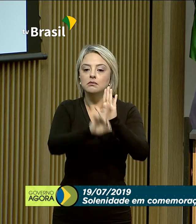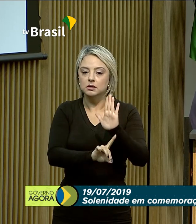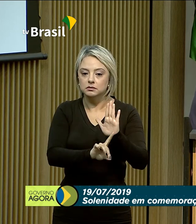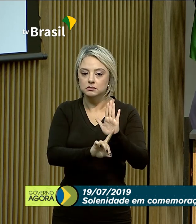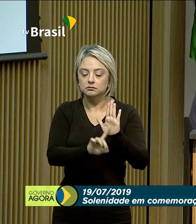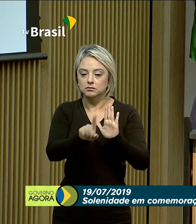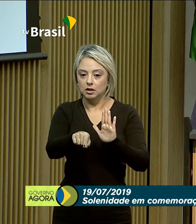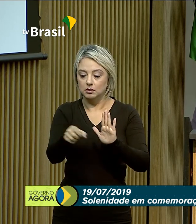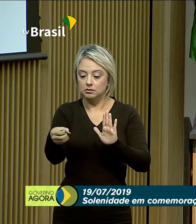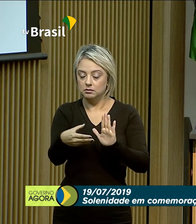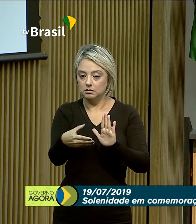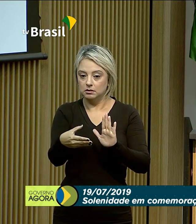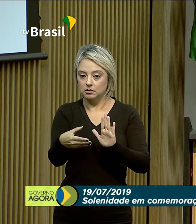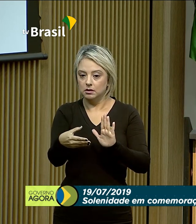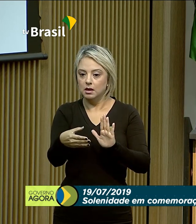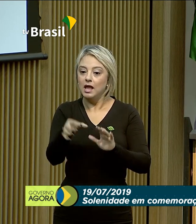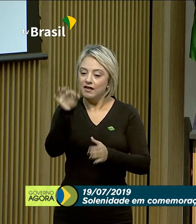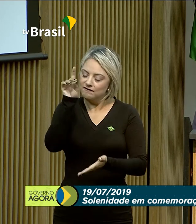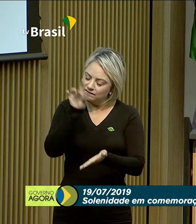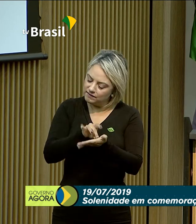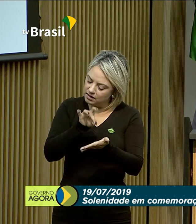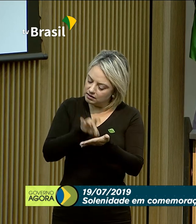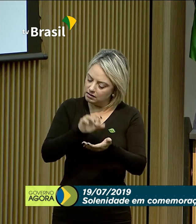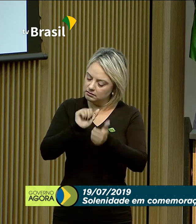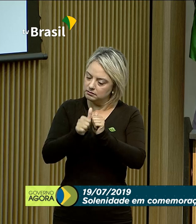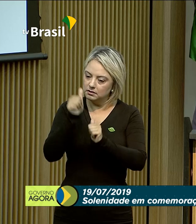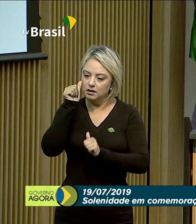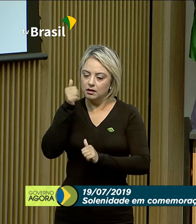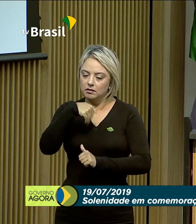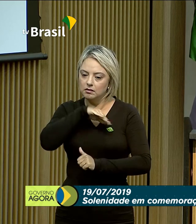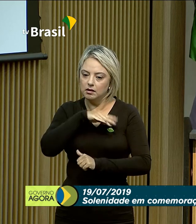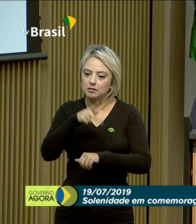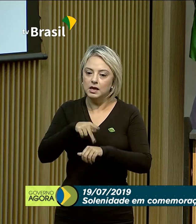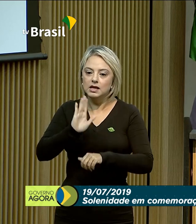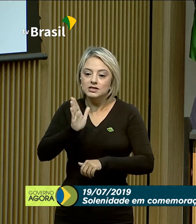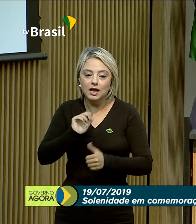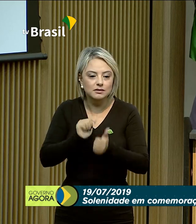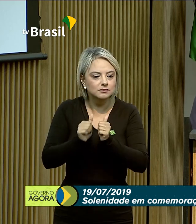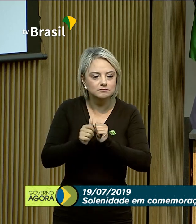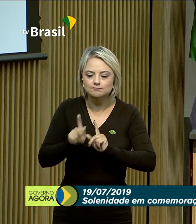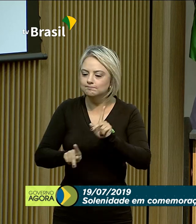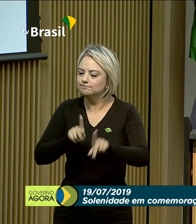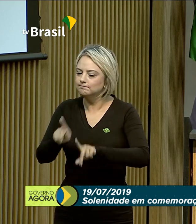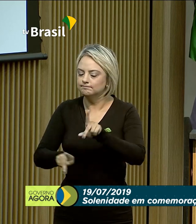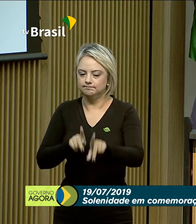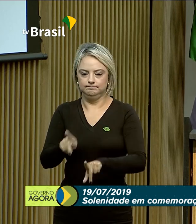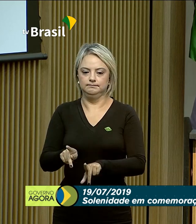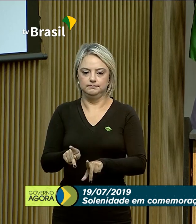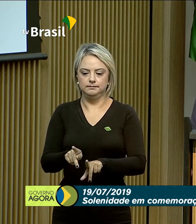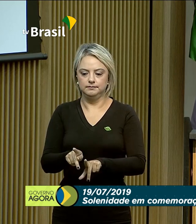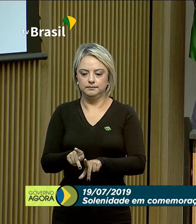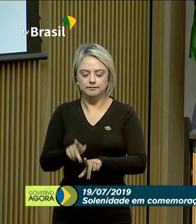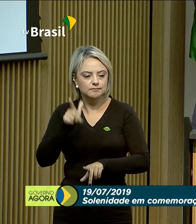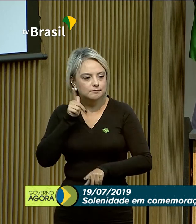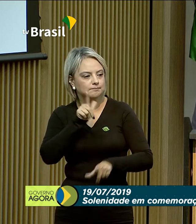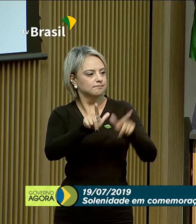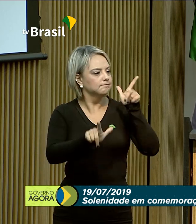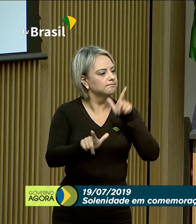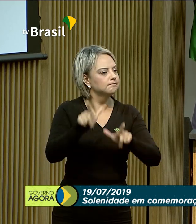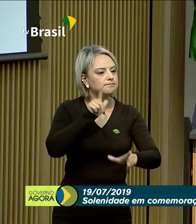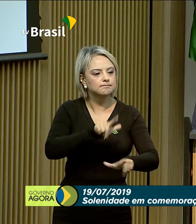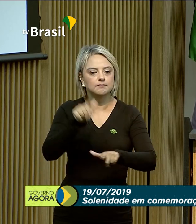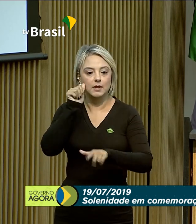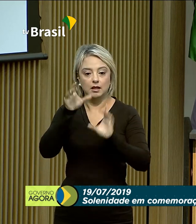editado no Estado Novo, é fato que o futebol feminino no nosso país já é um esporte popular. As conquistas da seleção